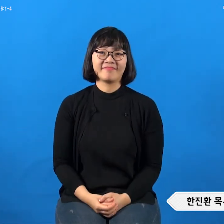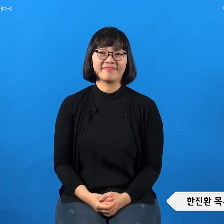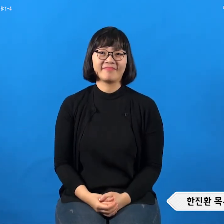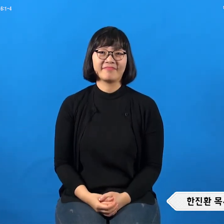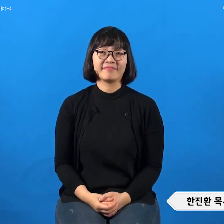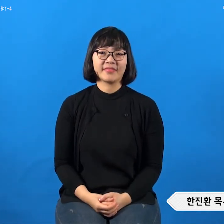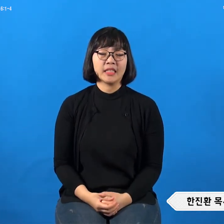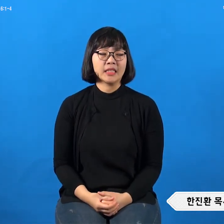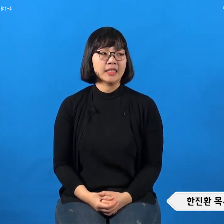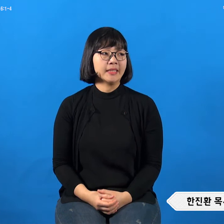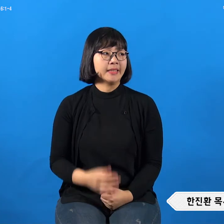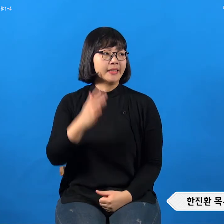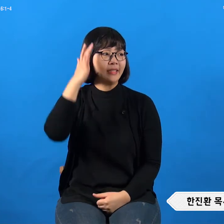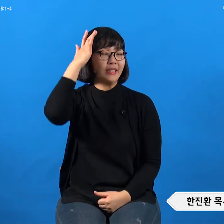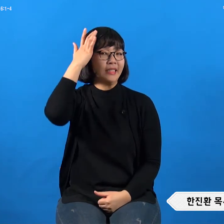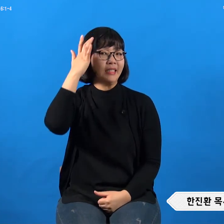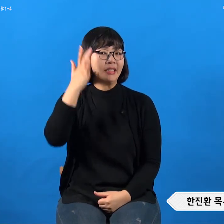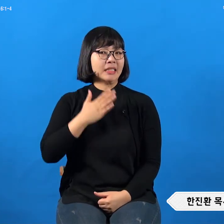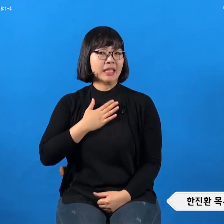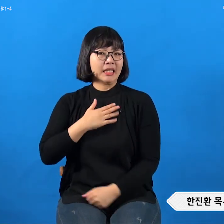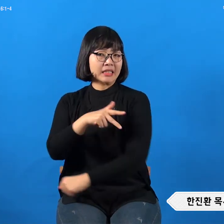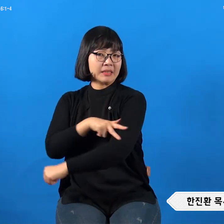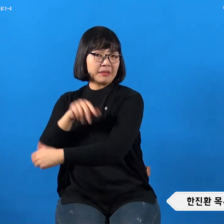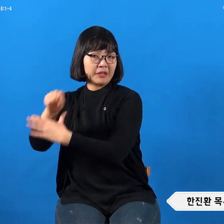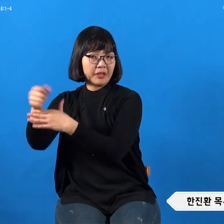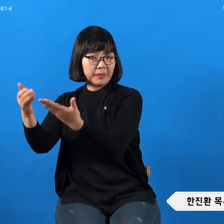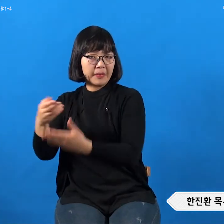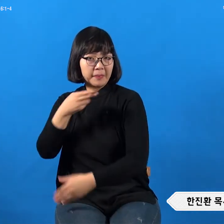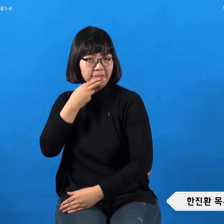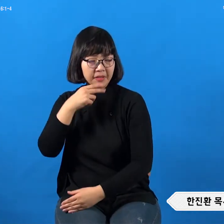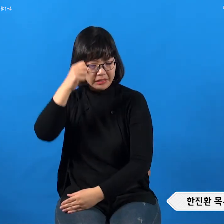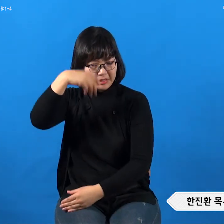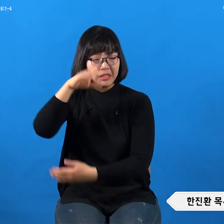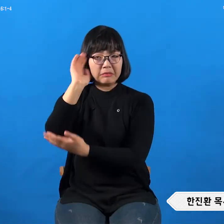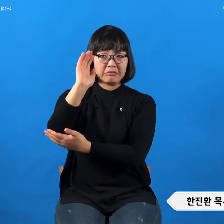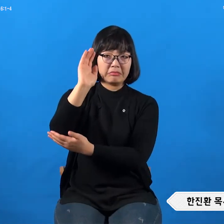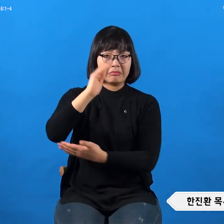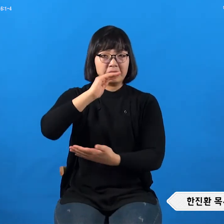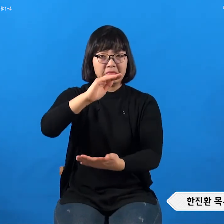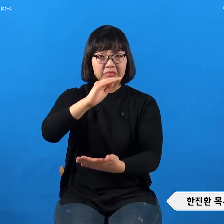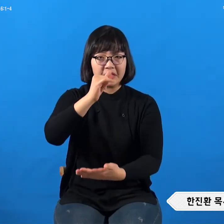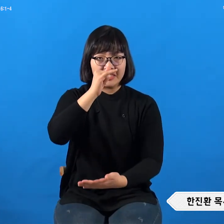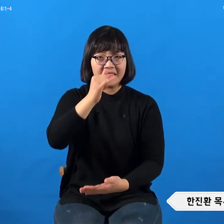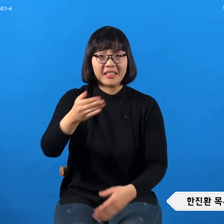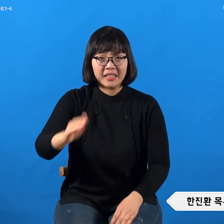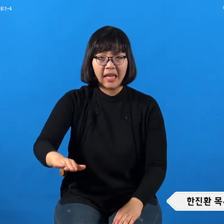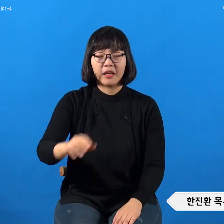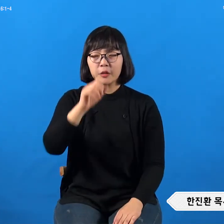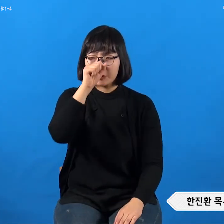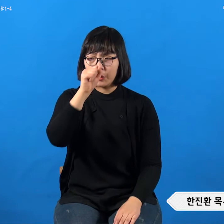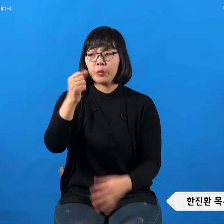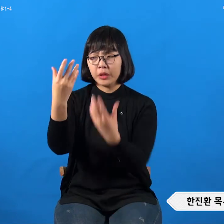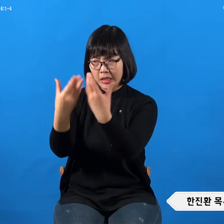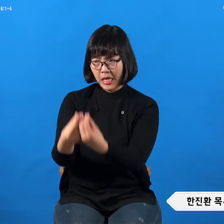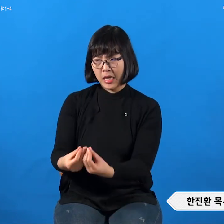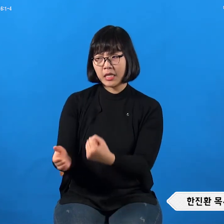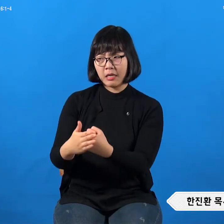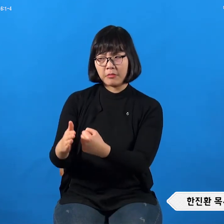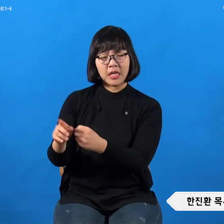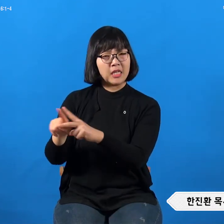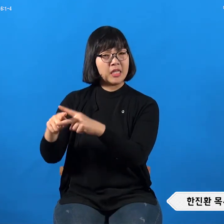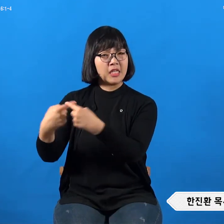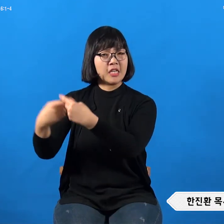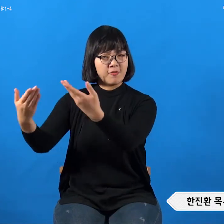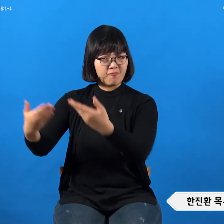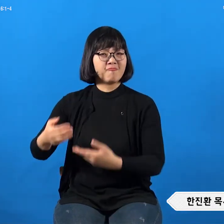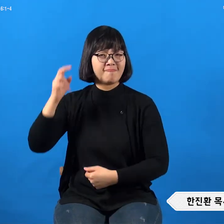지금 본인 허락도 안 받고 그냥 발설을 하고 있는데 좋은 일이니까 집사님도 양해를 해주시리라고 생각합니다.